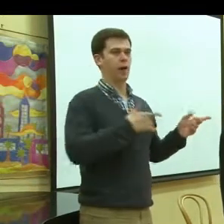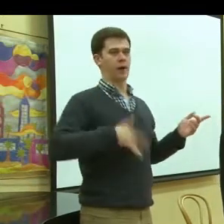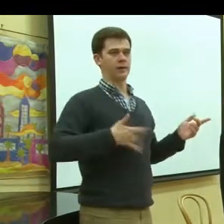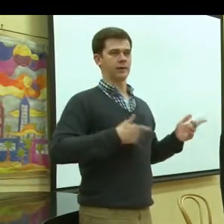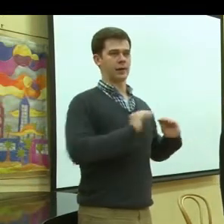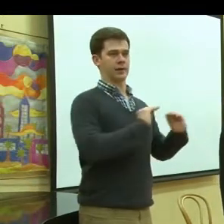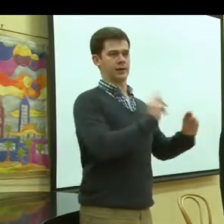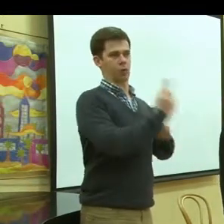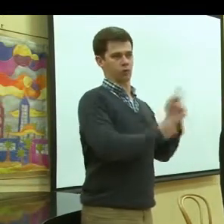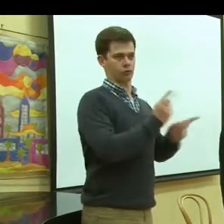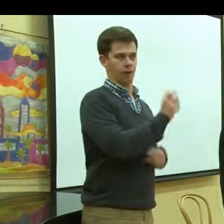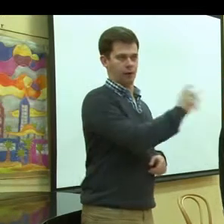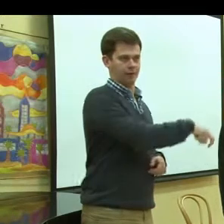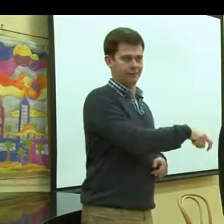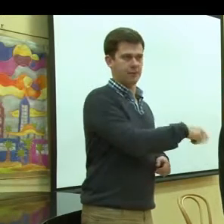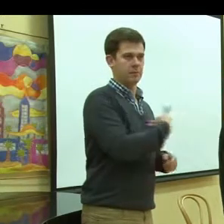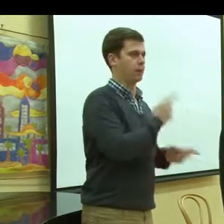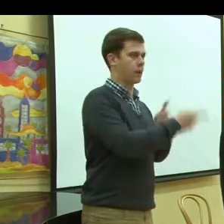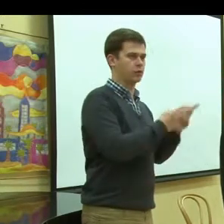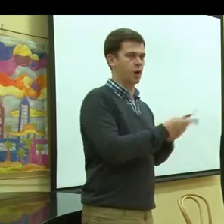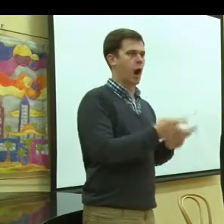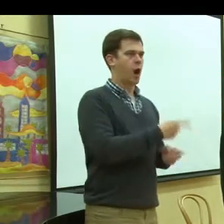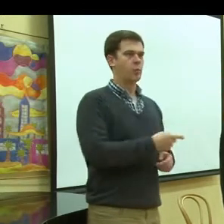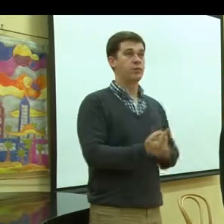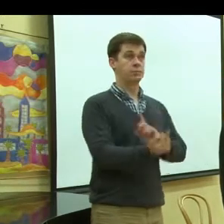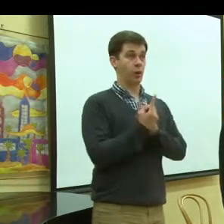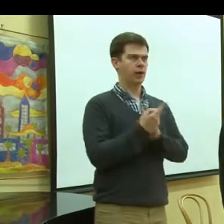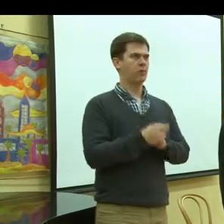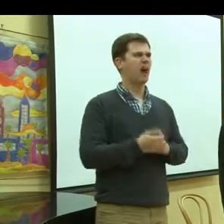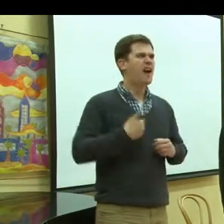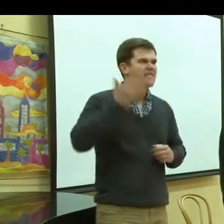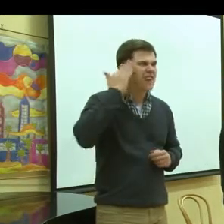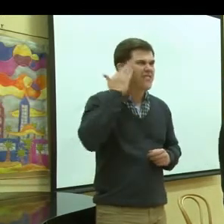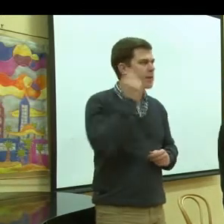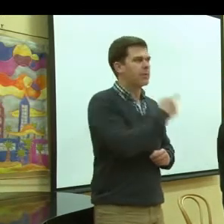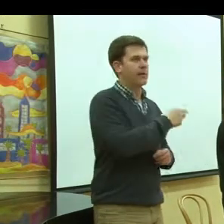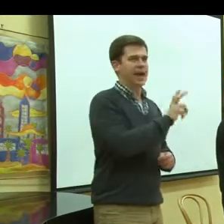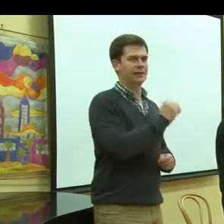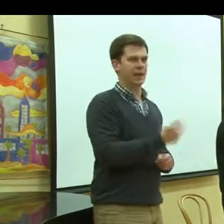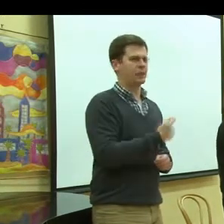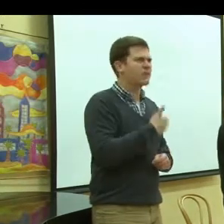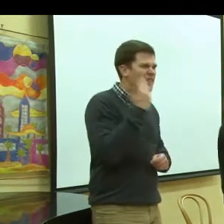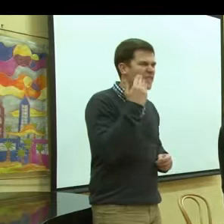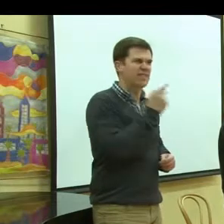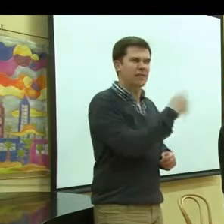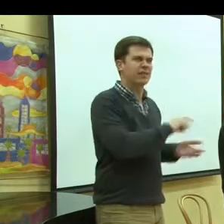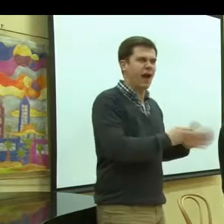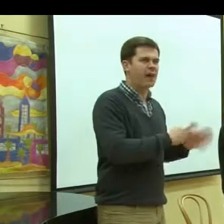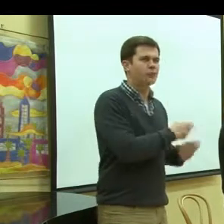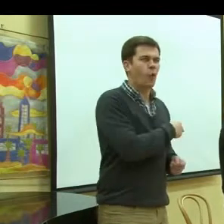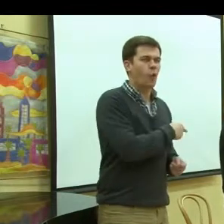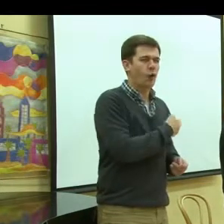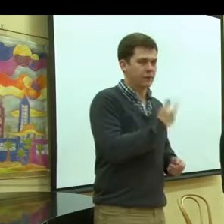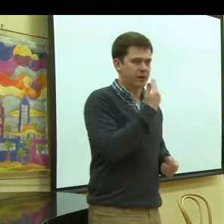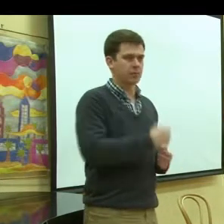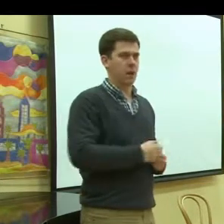Argentyńczyka i czasami jak spotkamy Argentyńczyków, to tak, my go kojarzymy, nie? Ale to jest bardzo zabawne, uważam. I ciekawi,